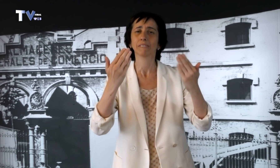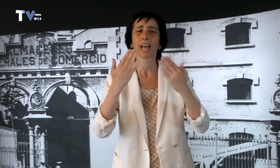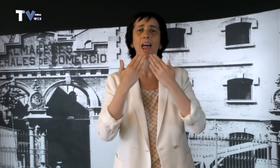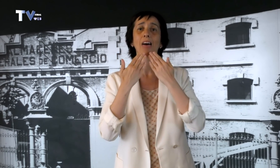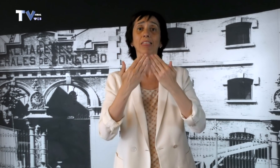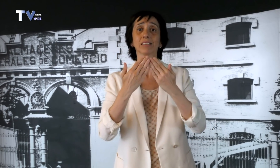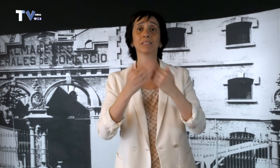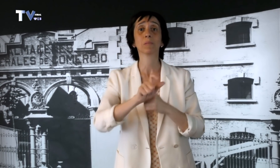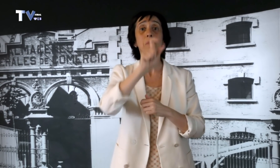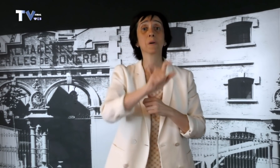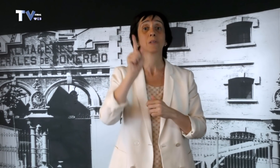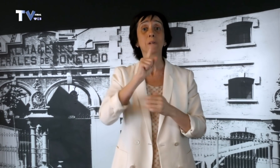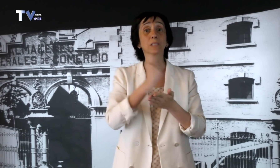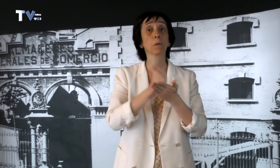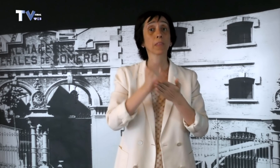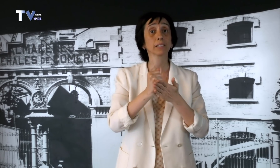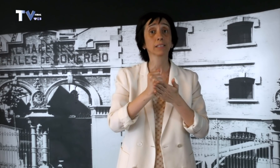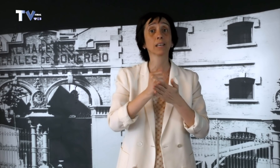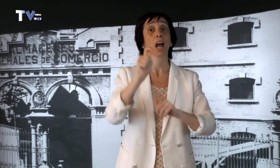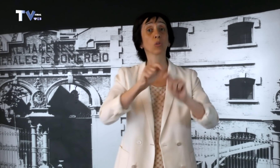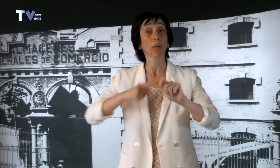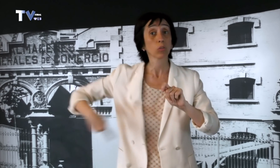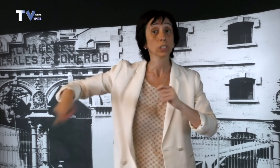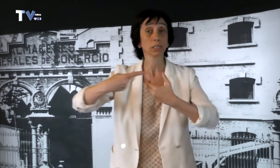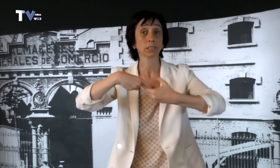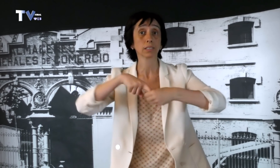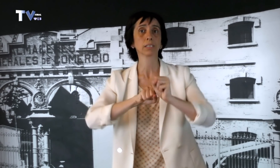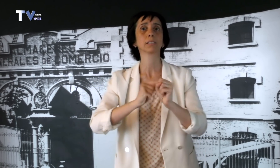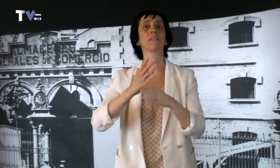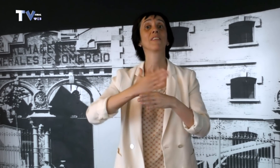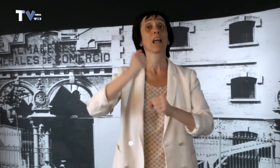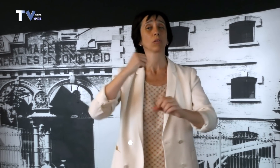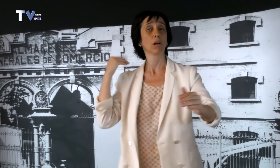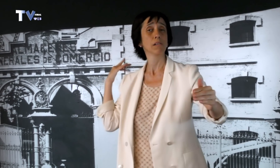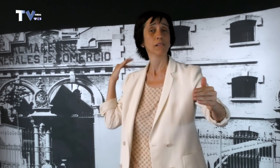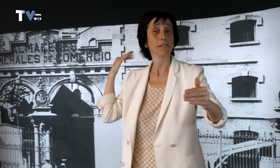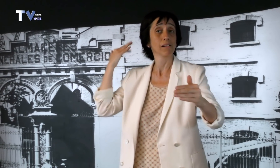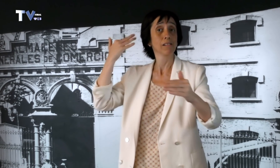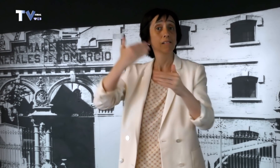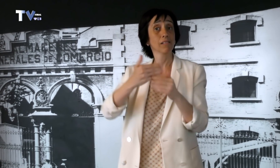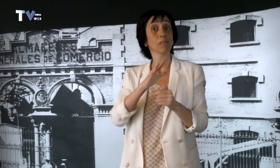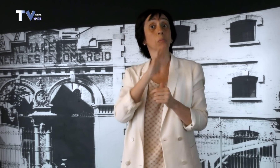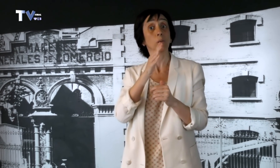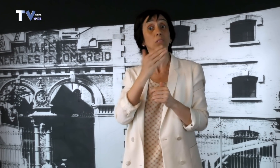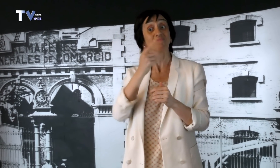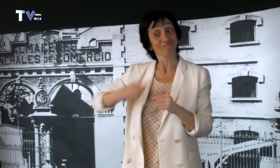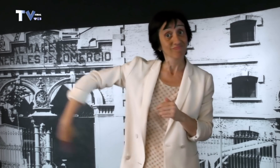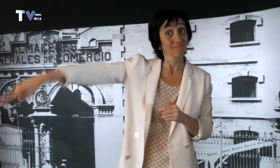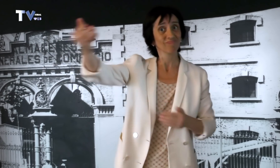gran enhorabona i sobretot agraïment a totes les persones sordes, sòcies de les associacions, ja que fins ara, gràcies a la